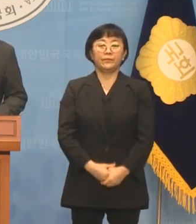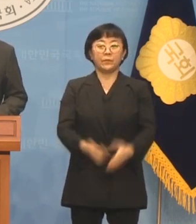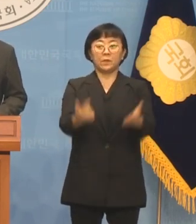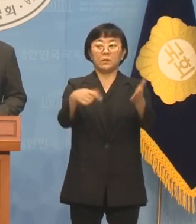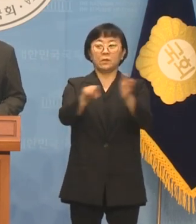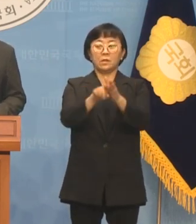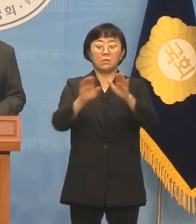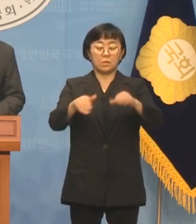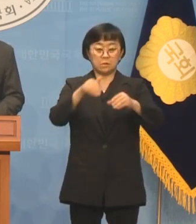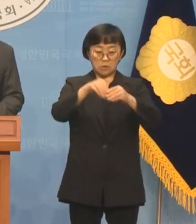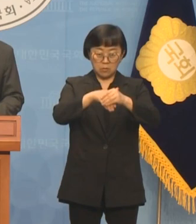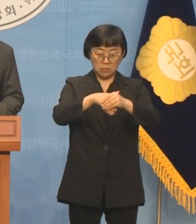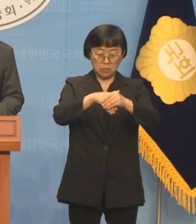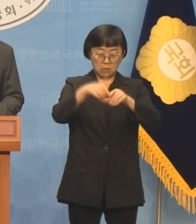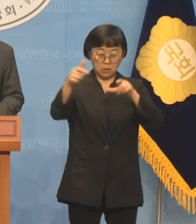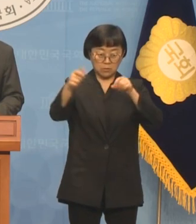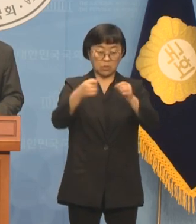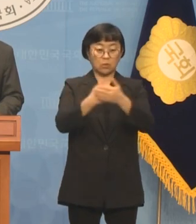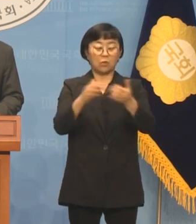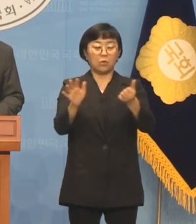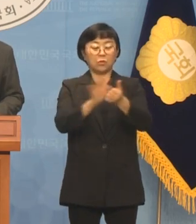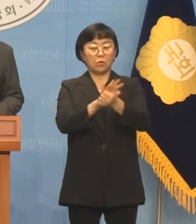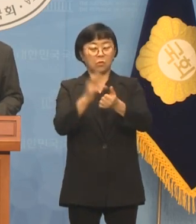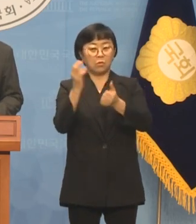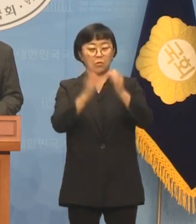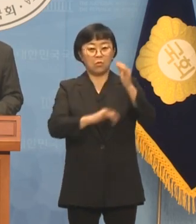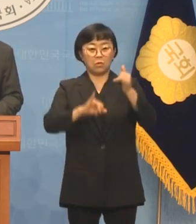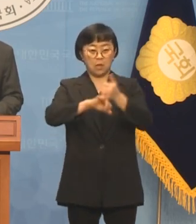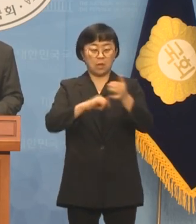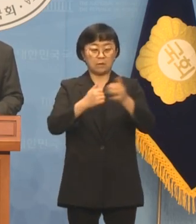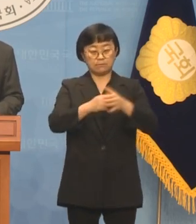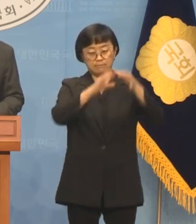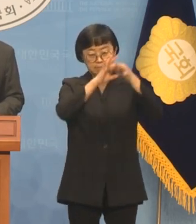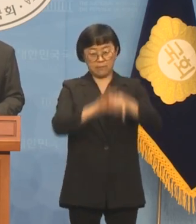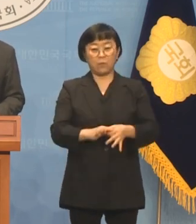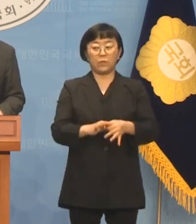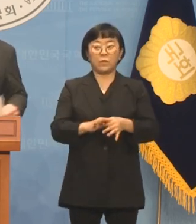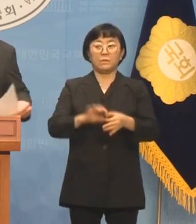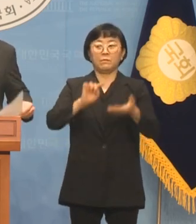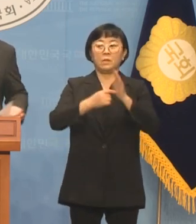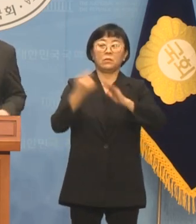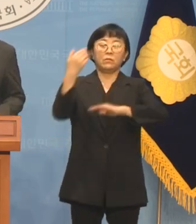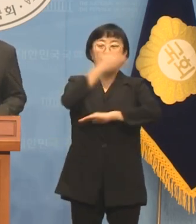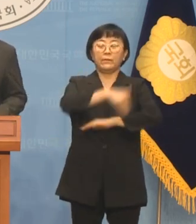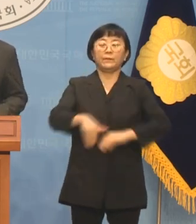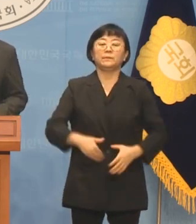위해 이번 총선을 앞두고 돌봄 공약을 특화하여 시리즈로 발표할 계획입니다.